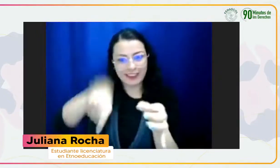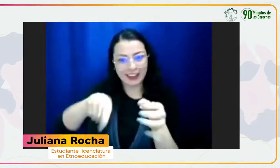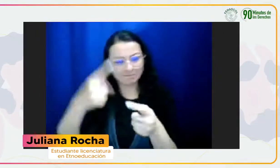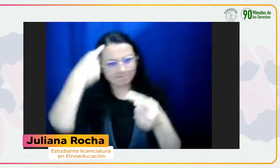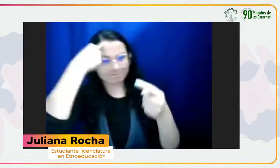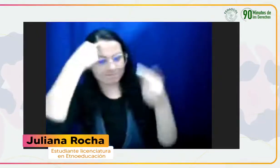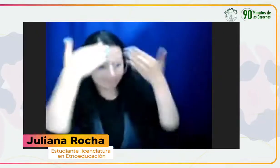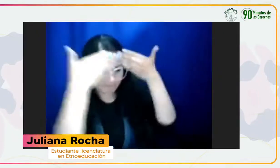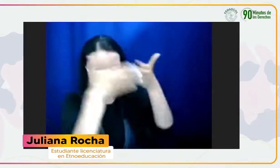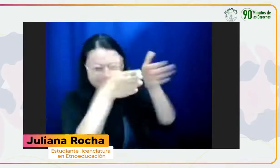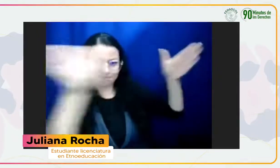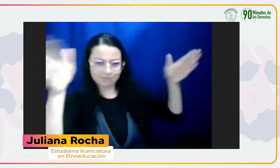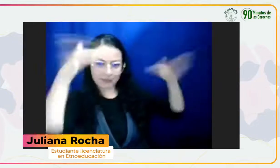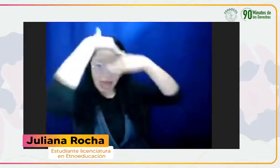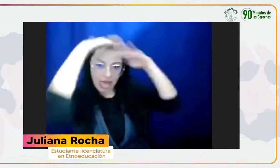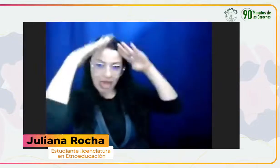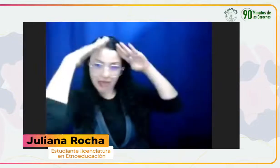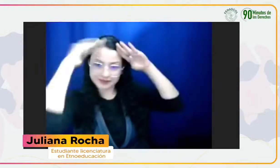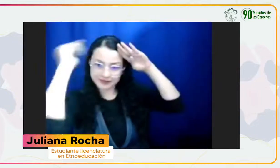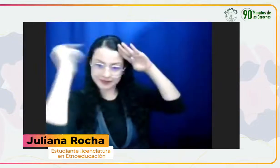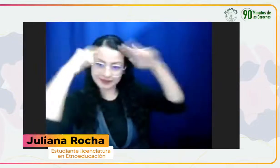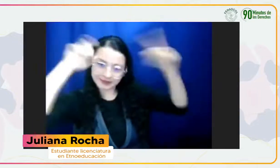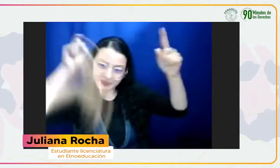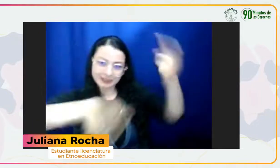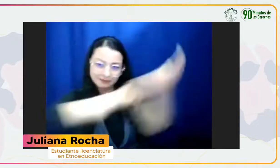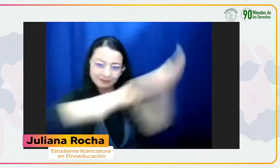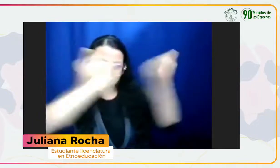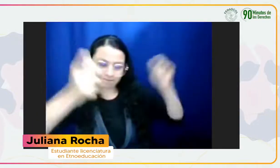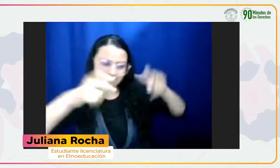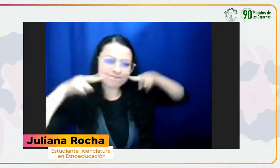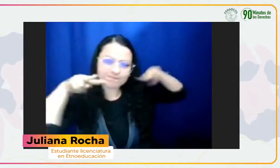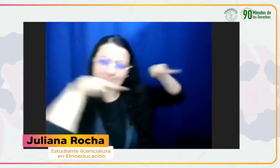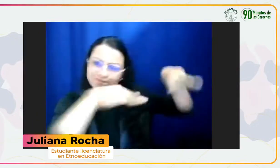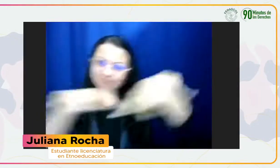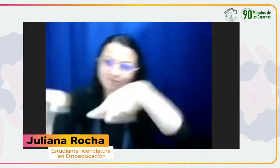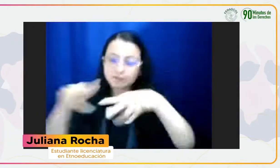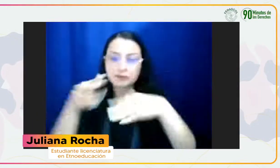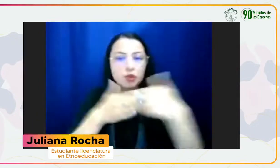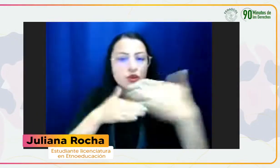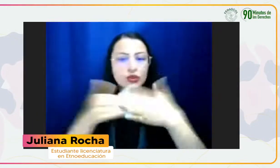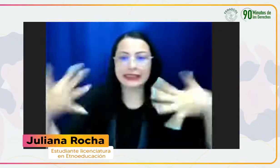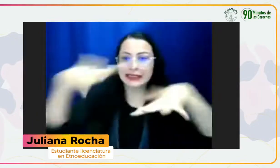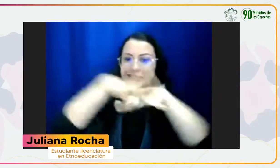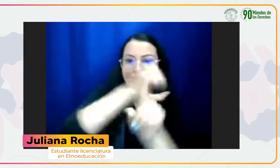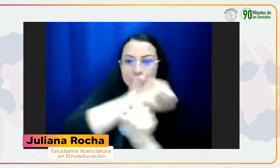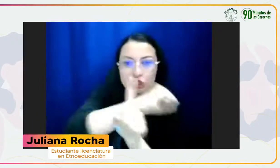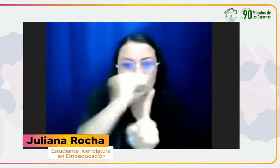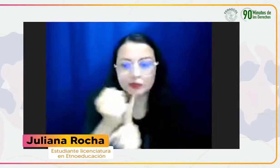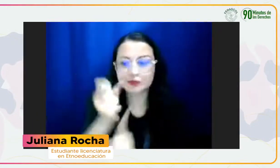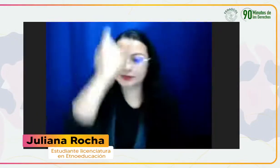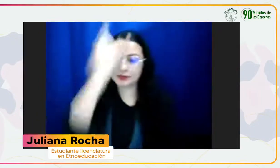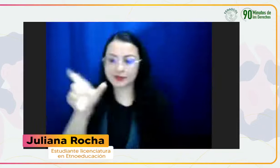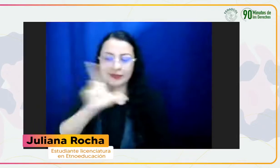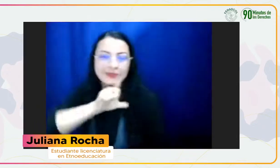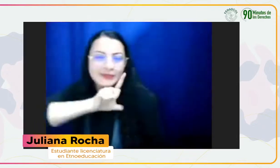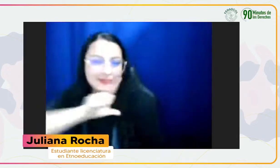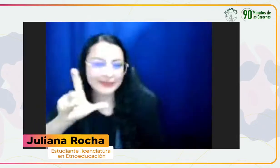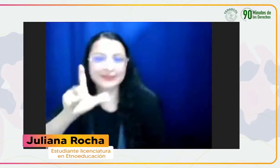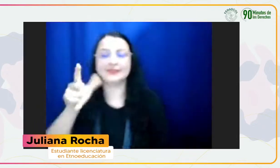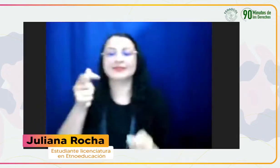y abrirnos a diferentes opciones. FENASCOL debe abrir este paradigma y sacarlo y ver que estamos